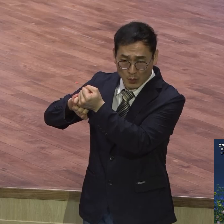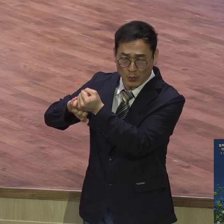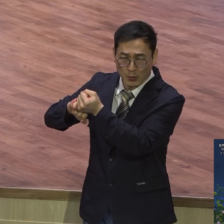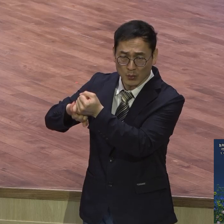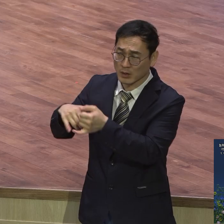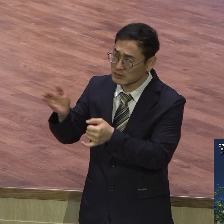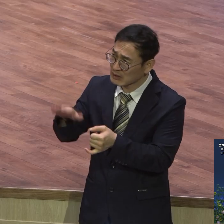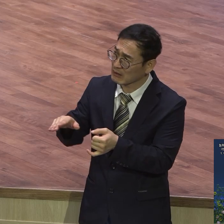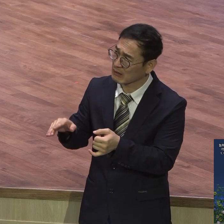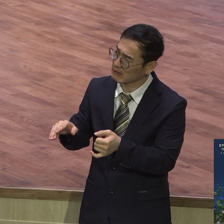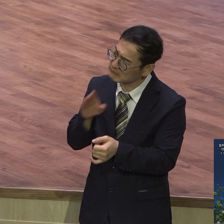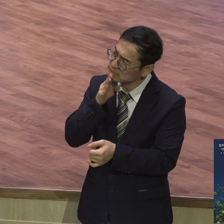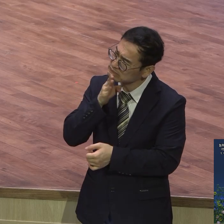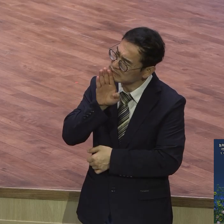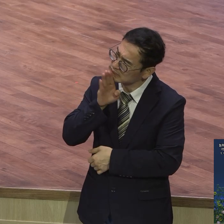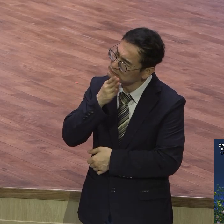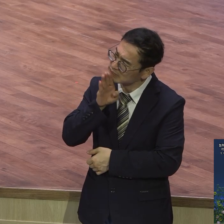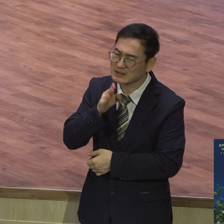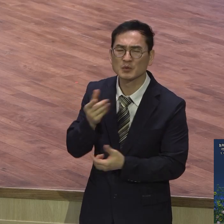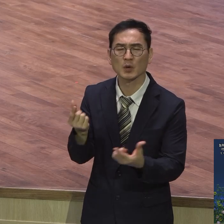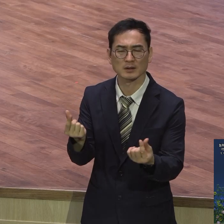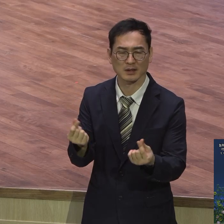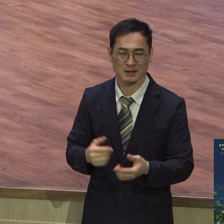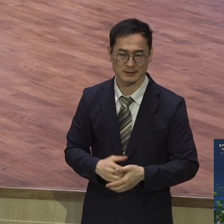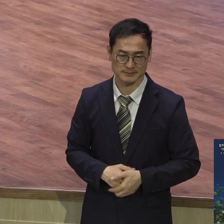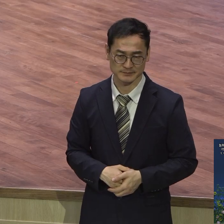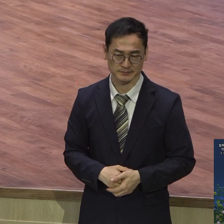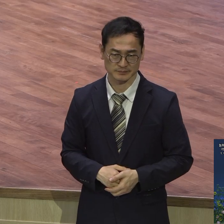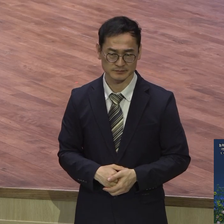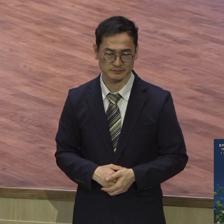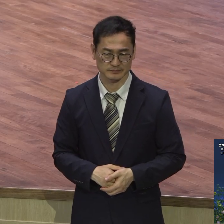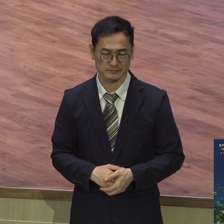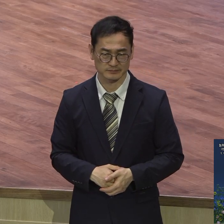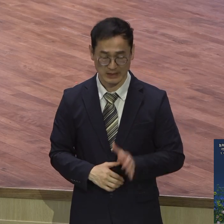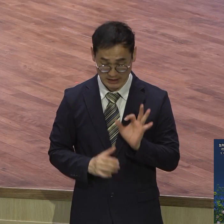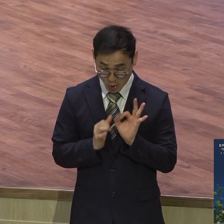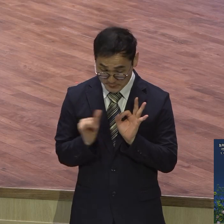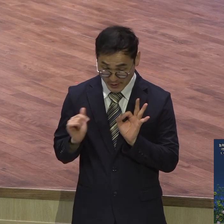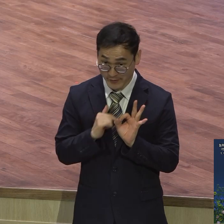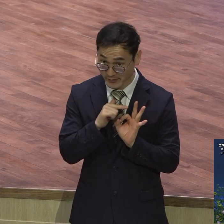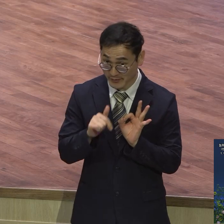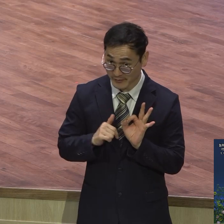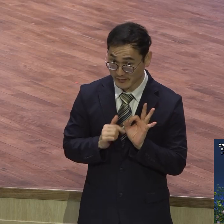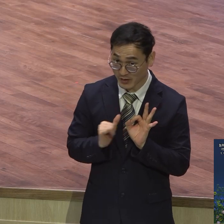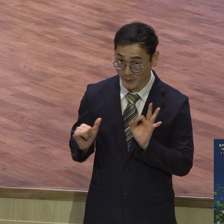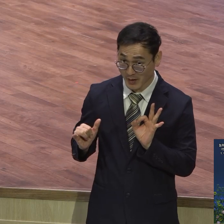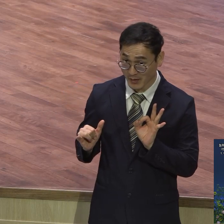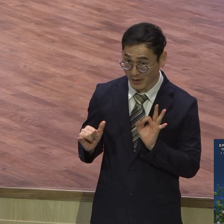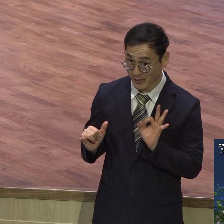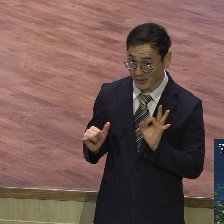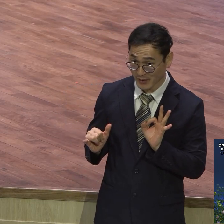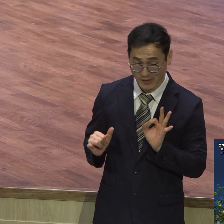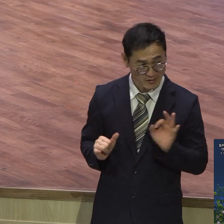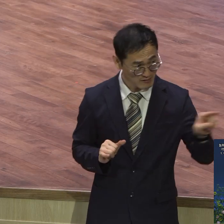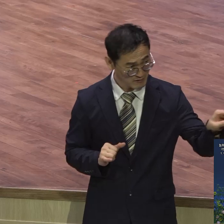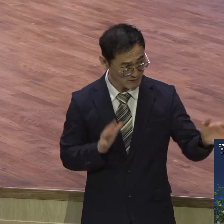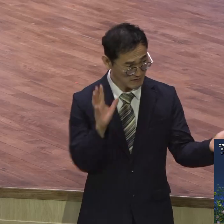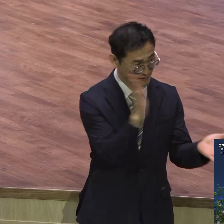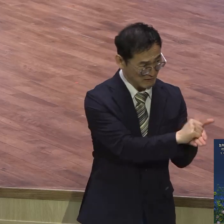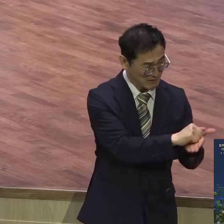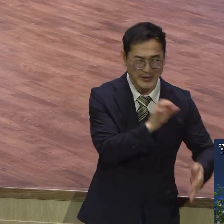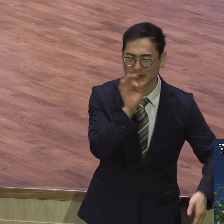것입니다. 하나님 말씀을 못 믿겠다. 이 보고를 하고 있는 정탐군들의 모습은 뭡니까? 이미 가난한